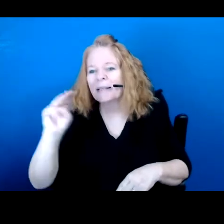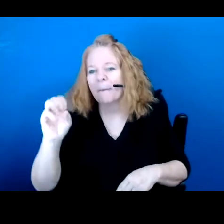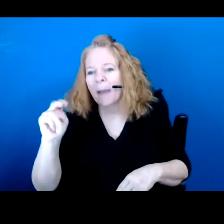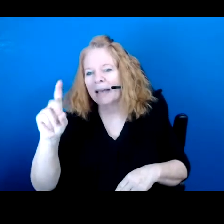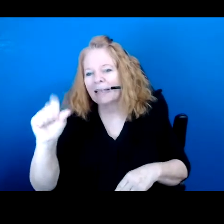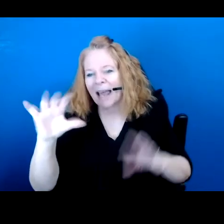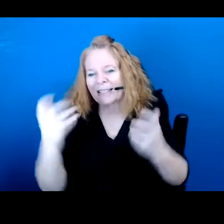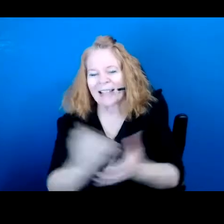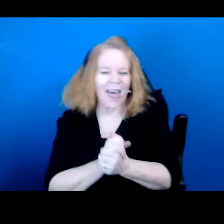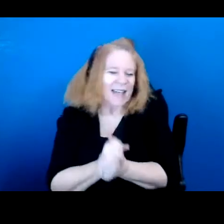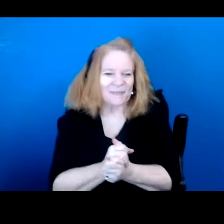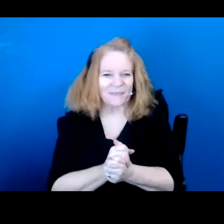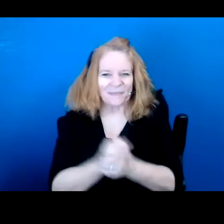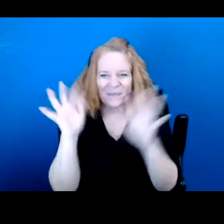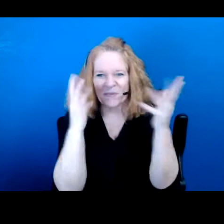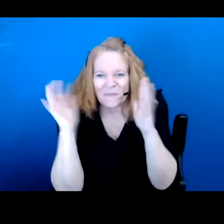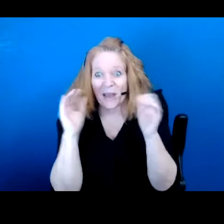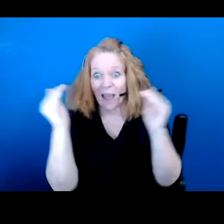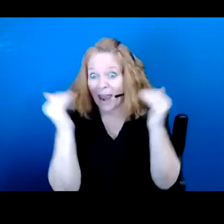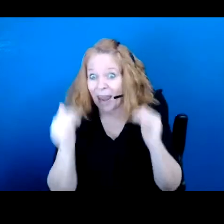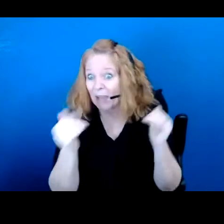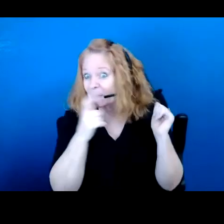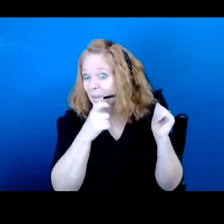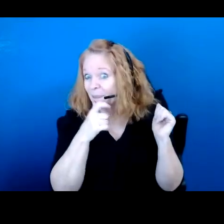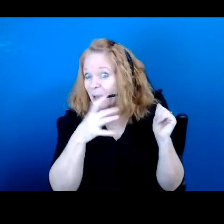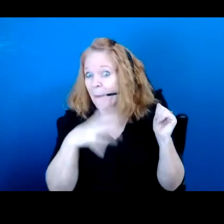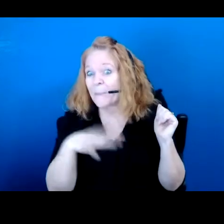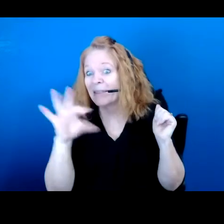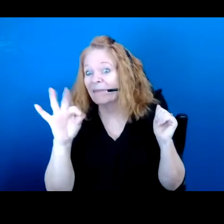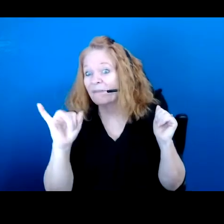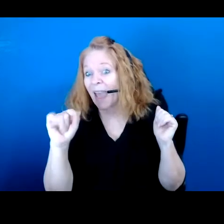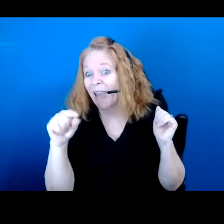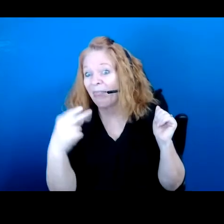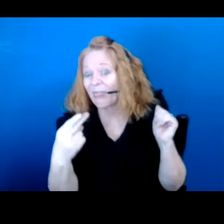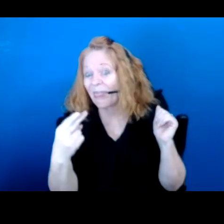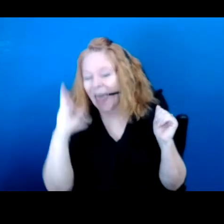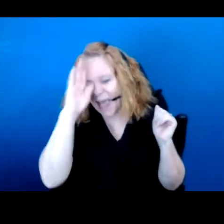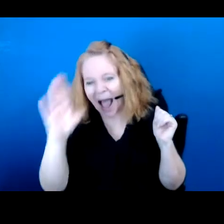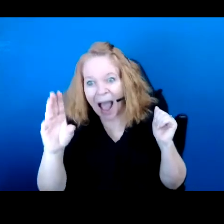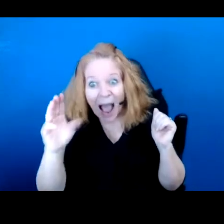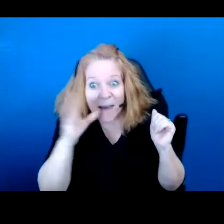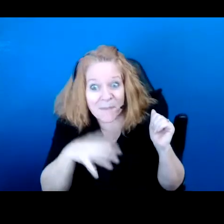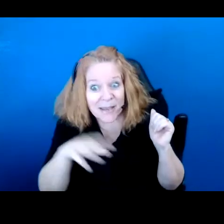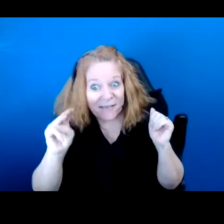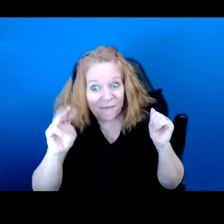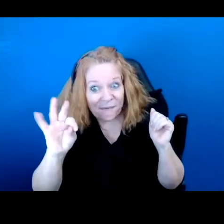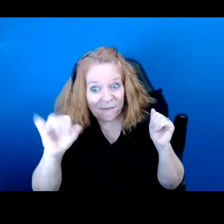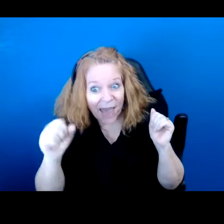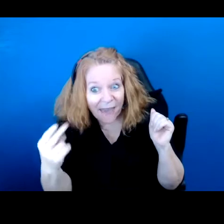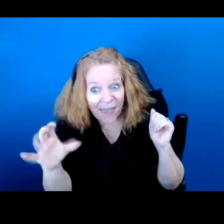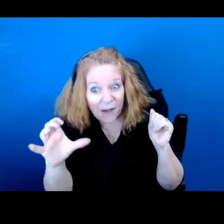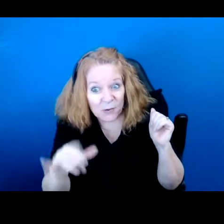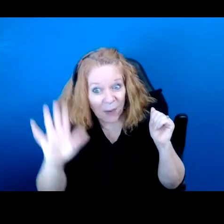clase de la señora mate la uterino y quien siguen la señora beige